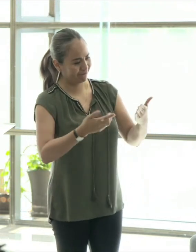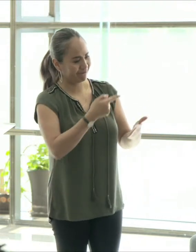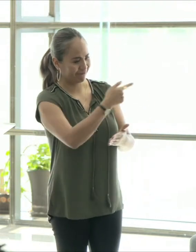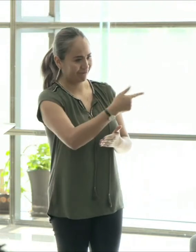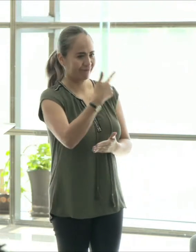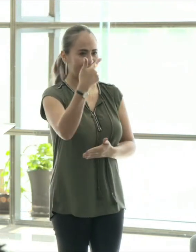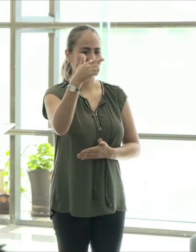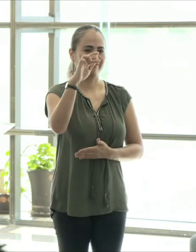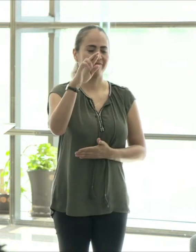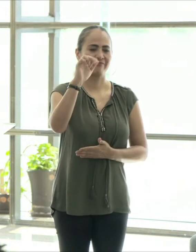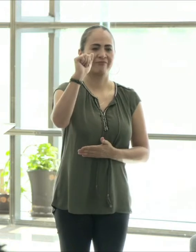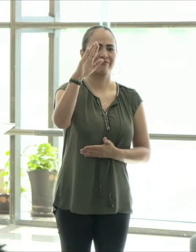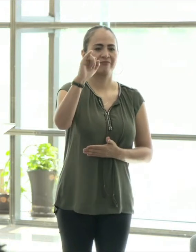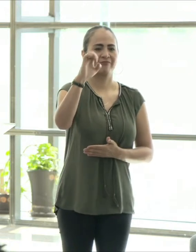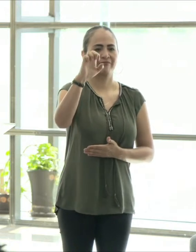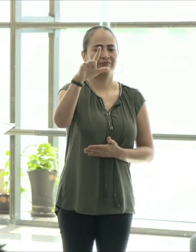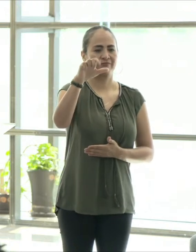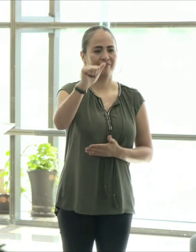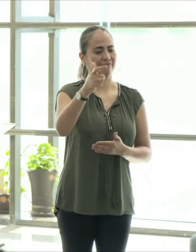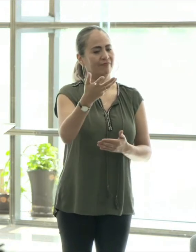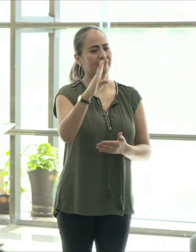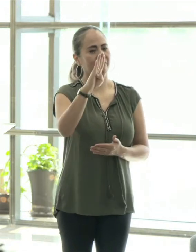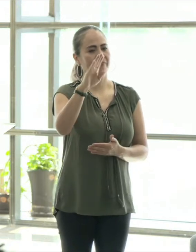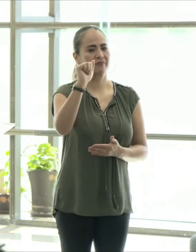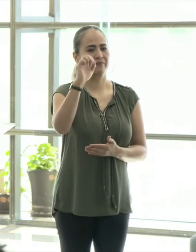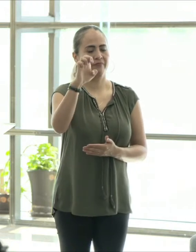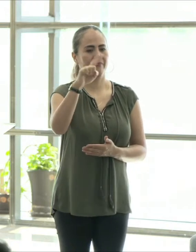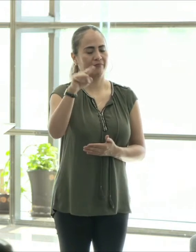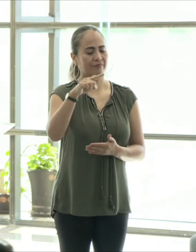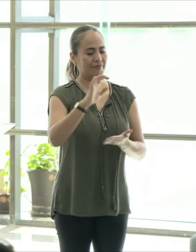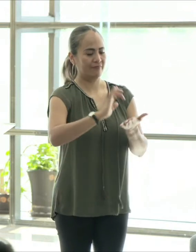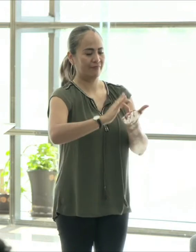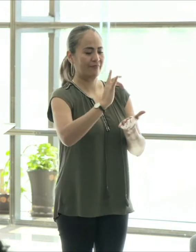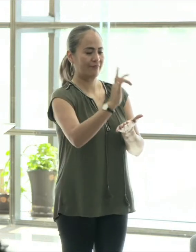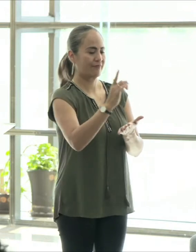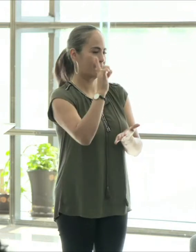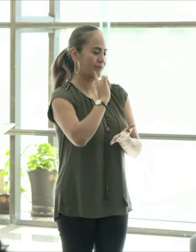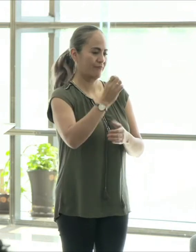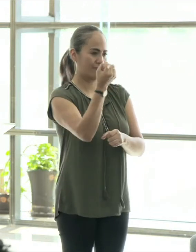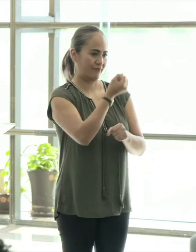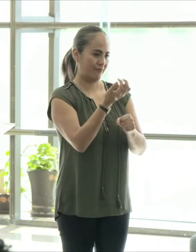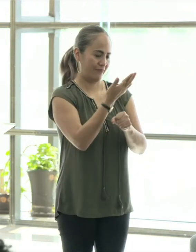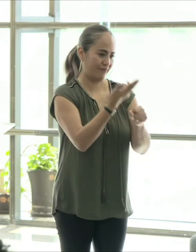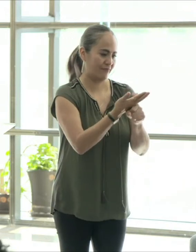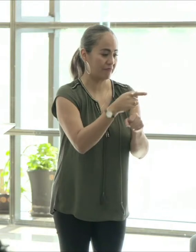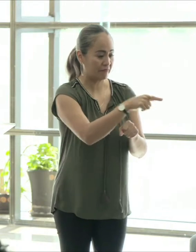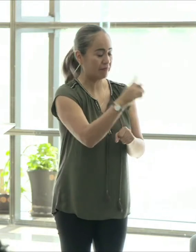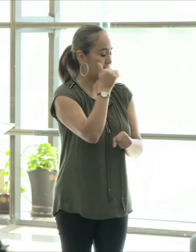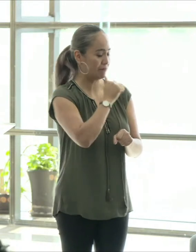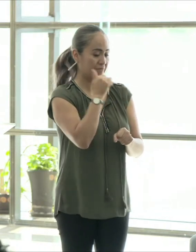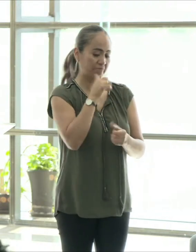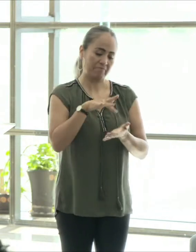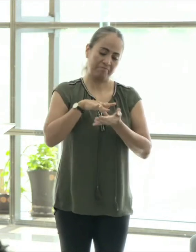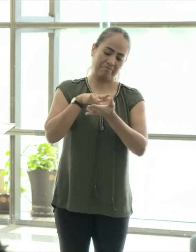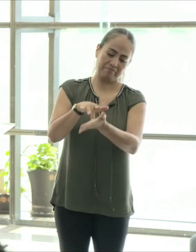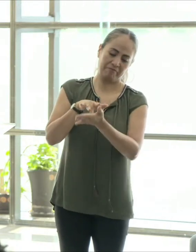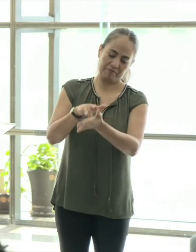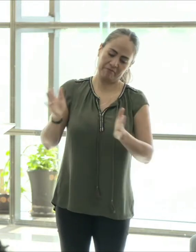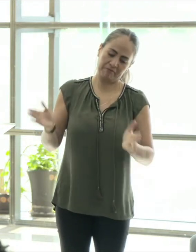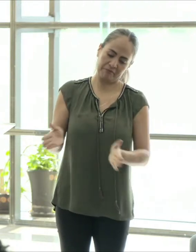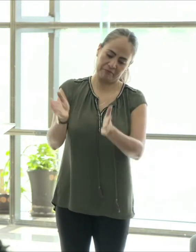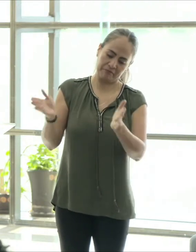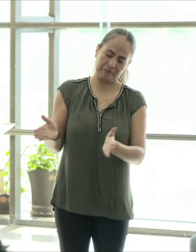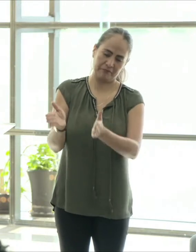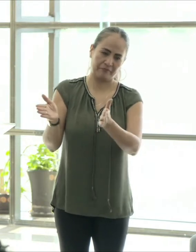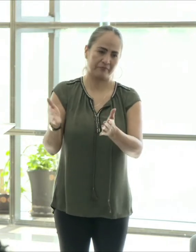Graciela báez Muchas gracias secretaria por por ser una aliada e impulsarnos para poder trabajar al